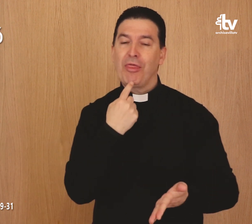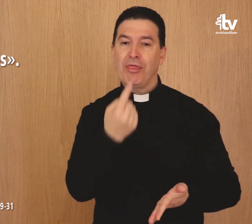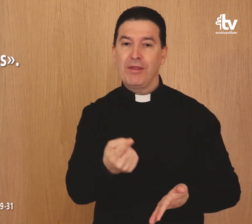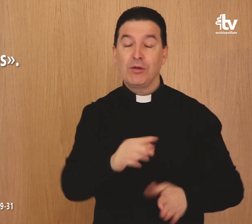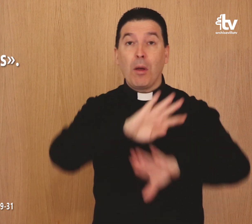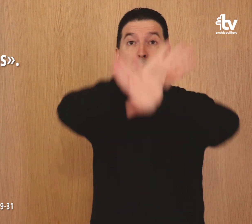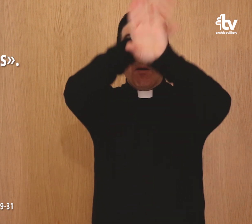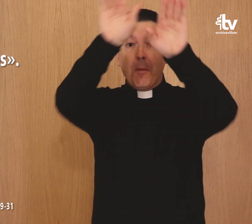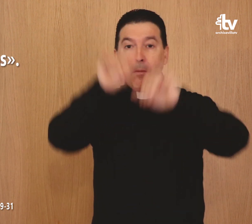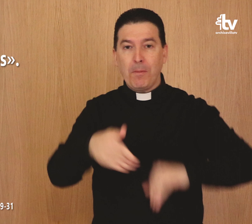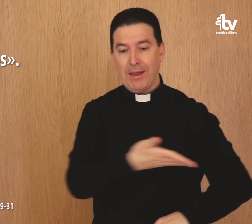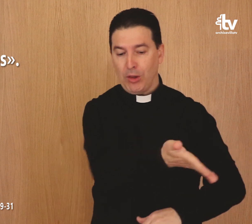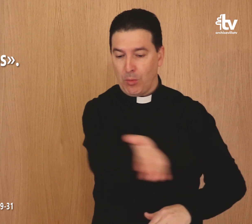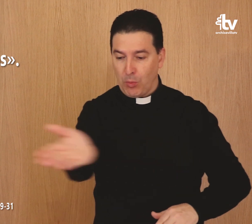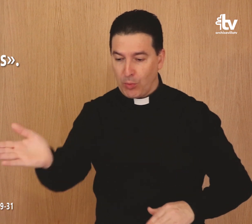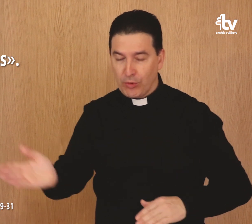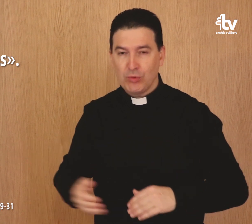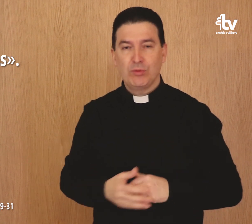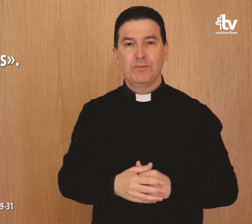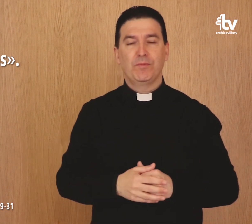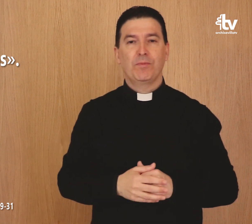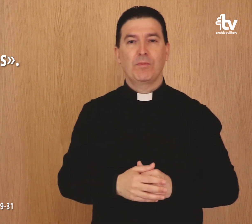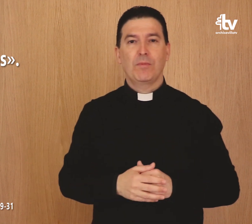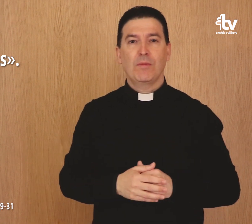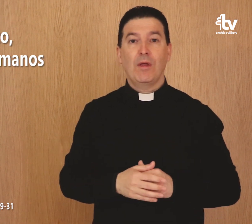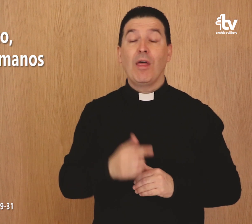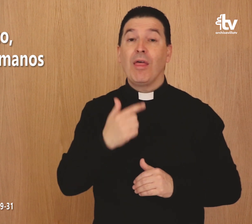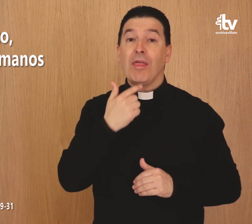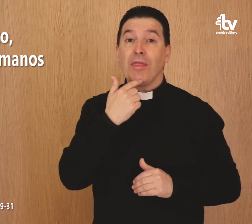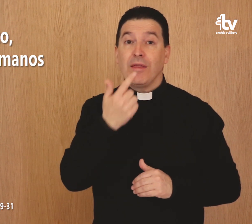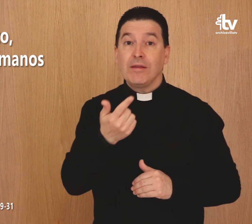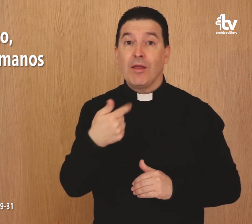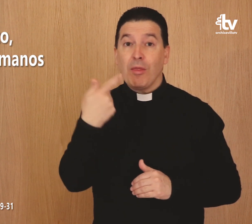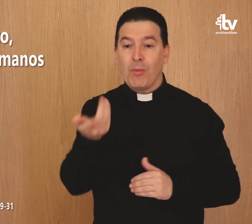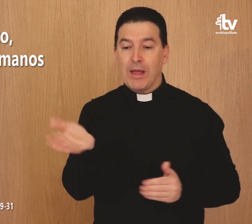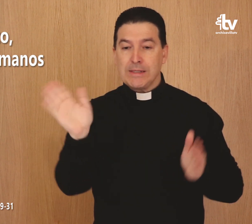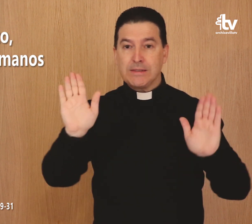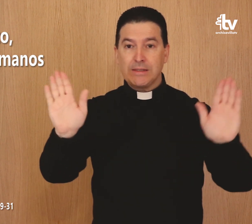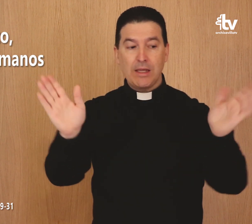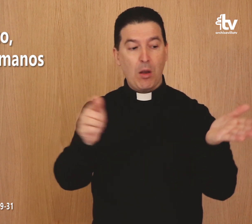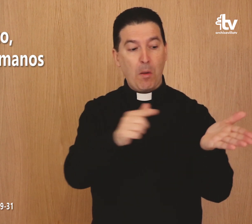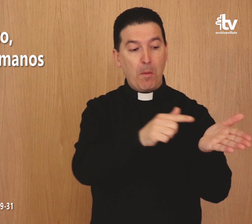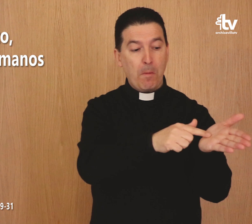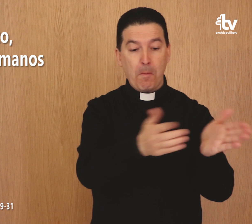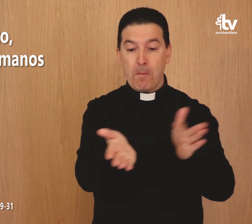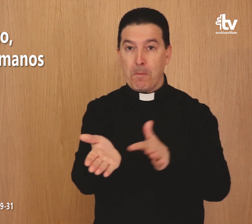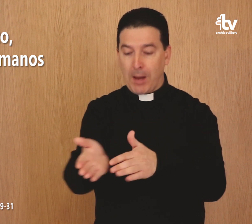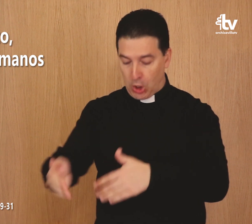y les dijo: «Paz a vosotros». Y diciendo esto, les enseñó las manos y el